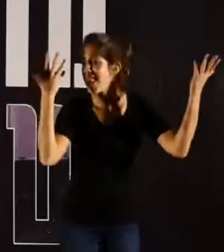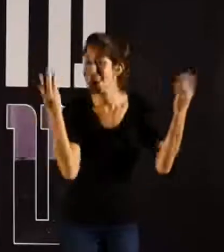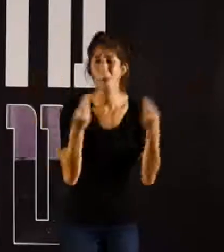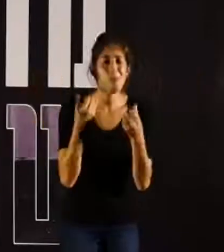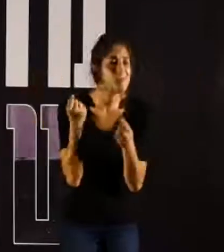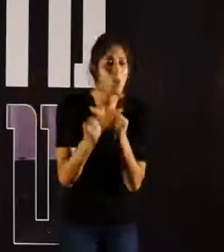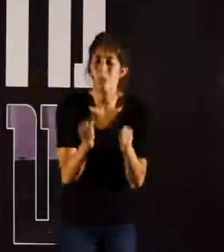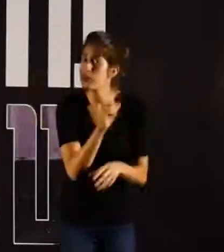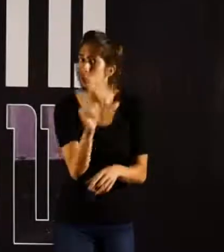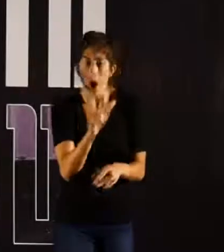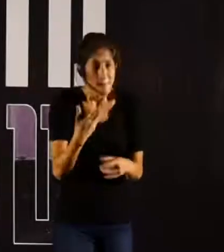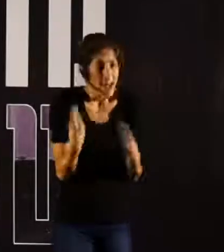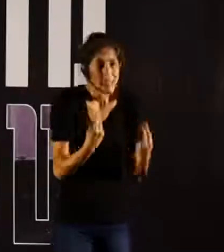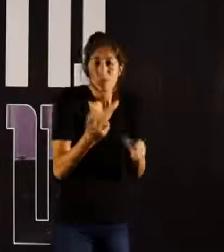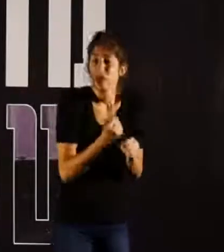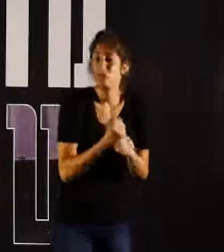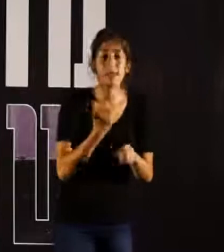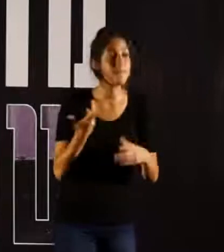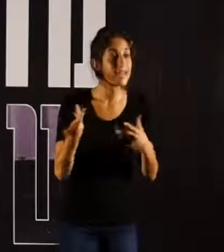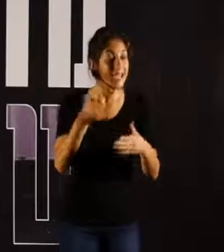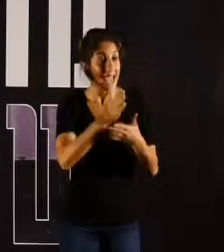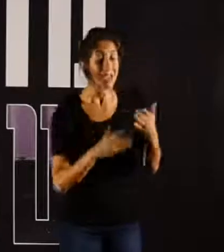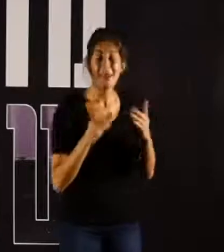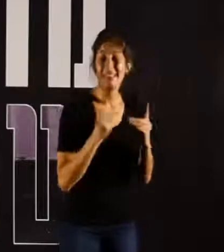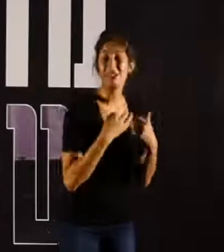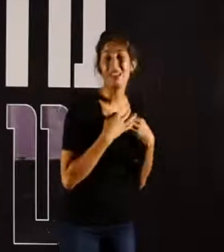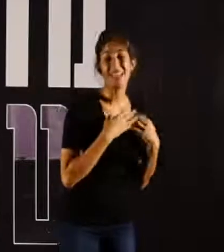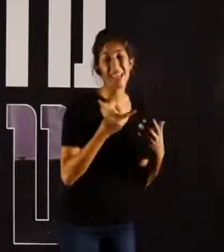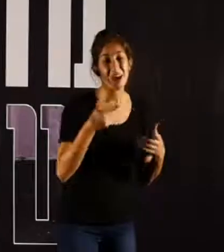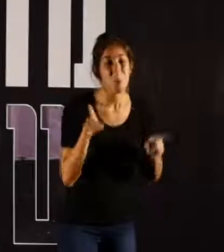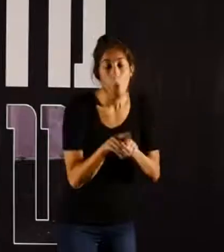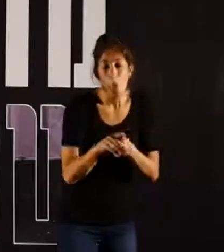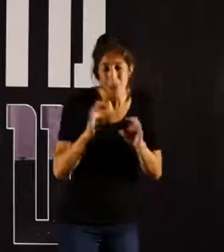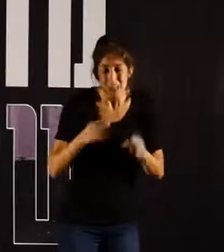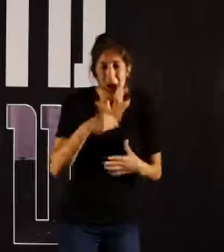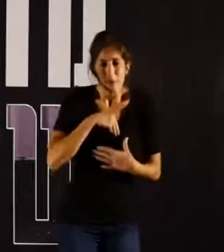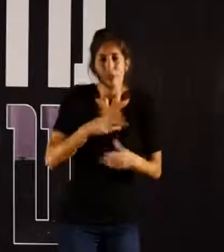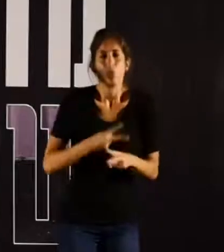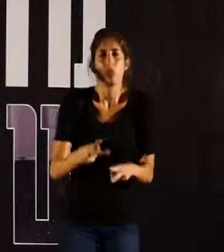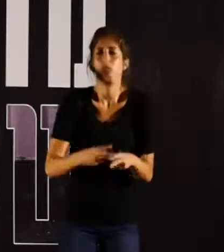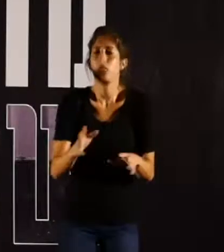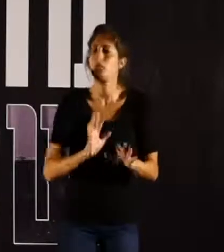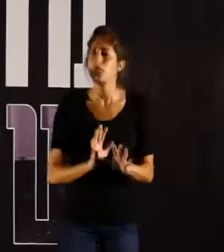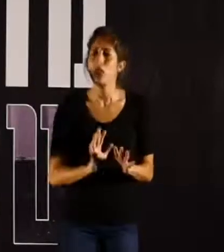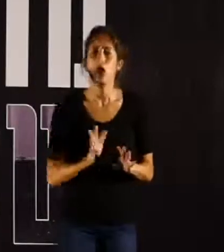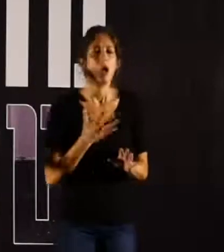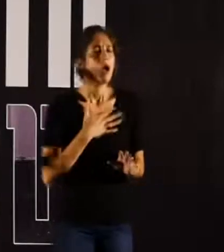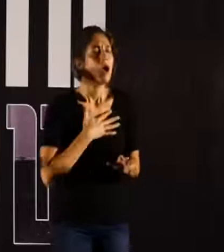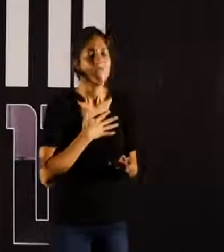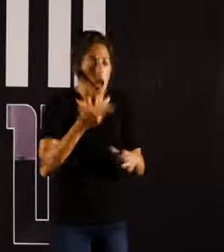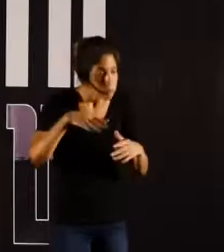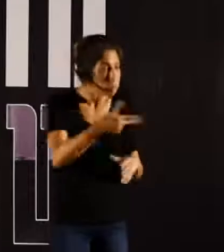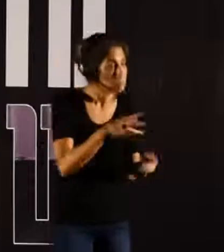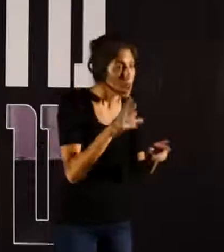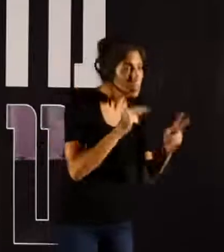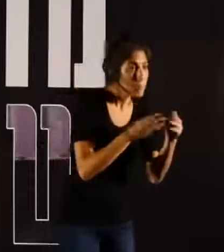לגבי הדברים שאני עושה, וחלק מהדרך שלי קצת למרק את המצפון שלי זה ללכת לדבר עם